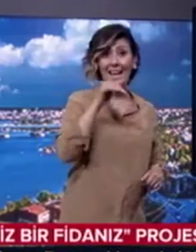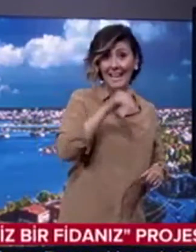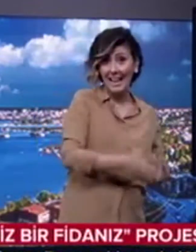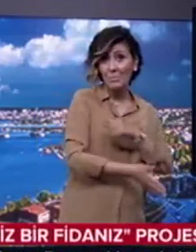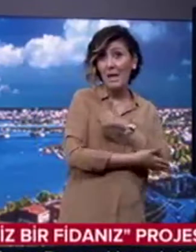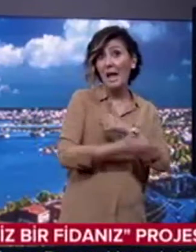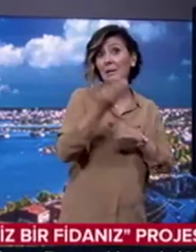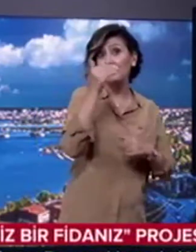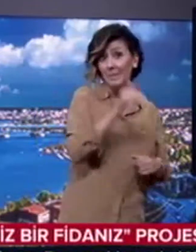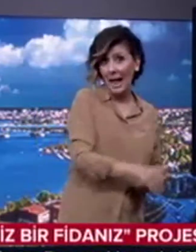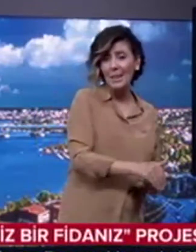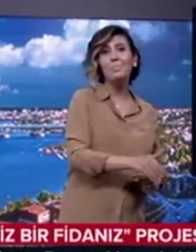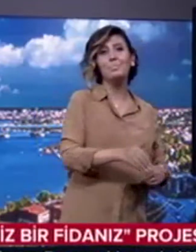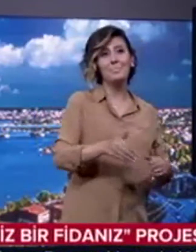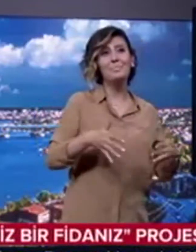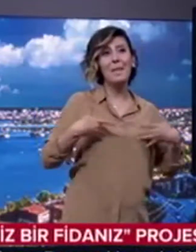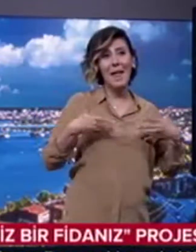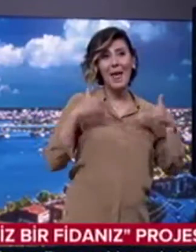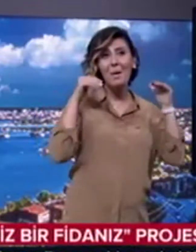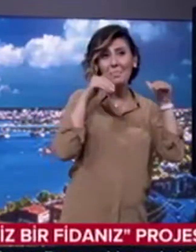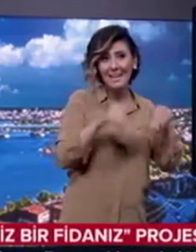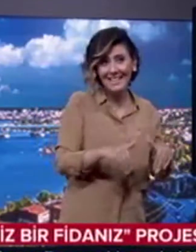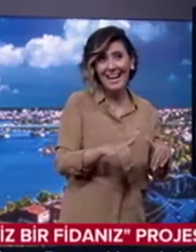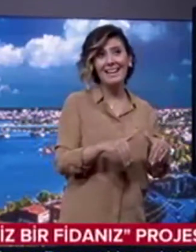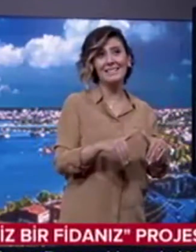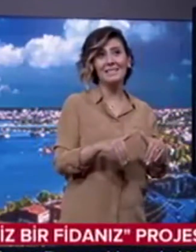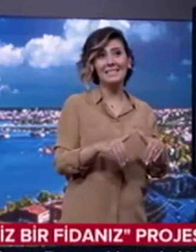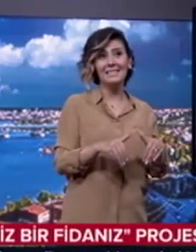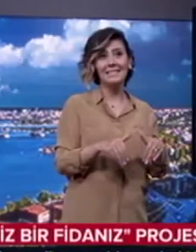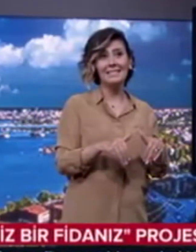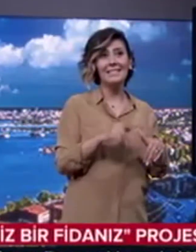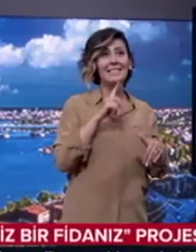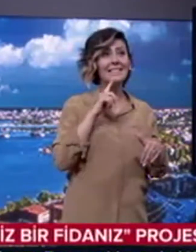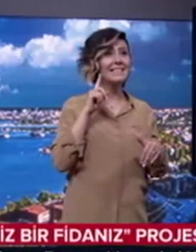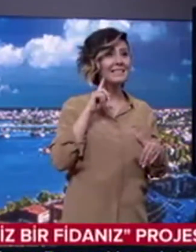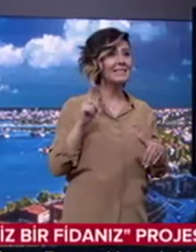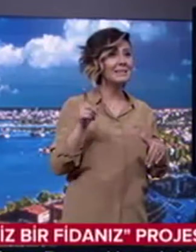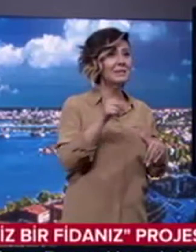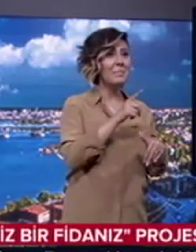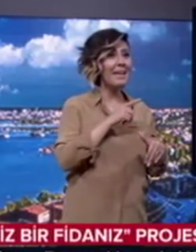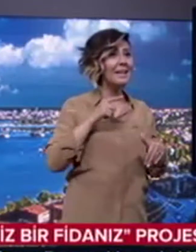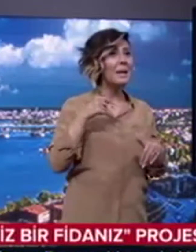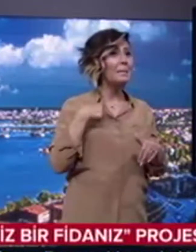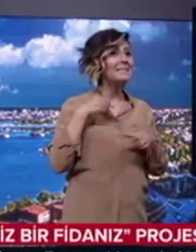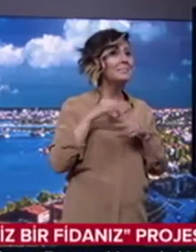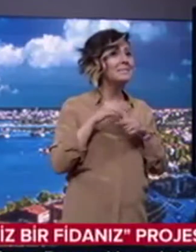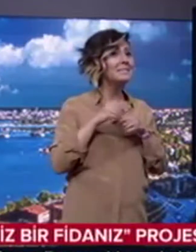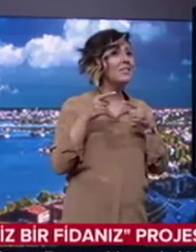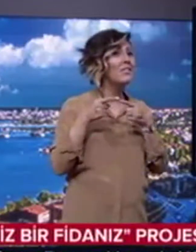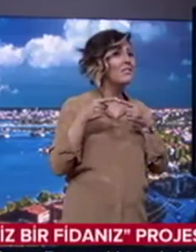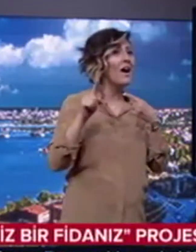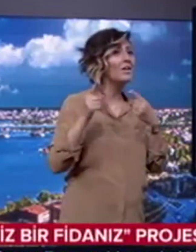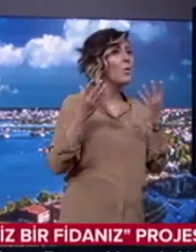etmeye geldim. Ondan sonra eğlenmeye geldim. İşitme engellilerin bizim için farklı bir arkadaş